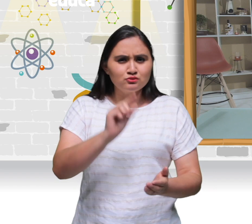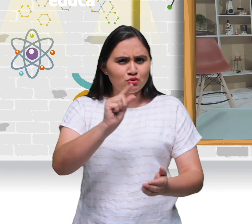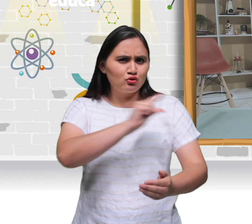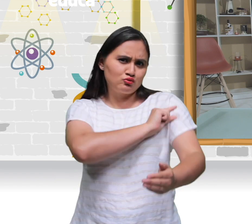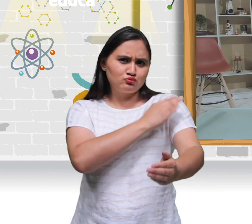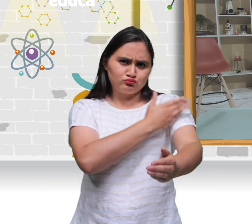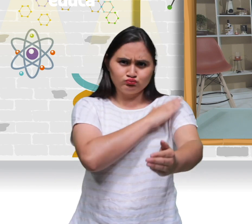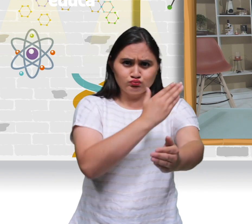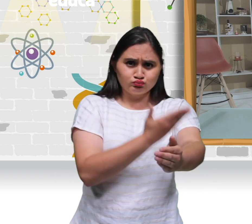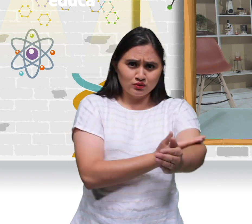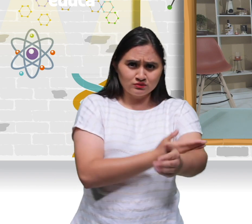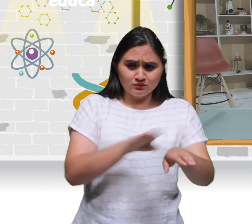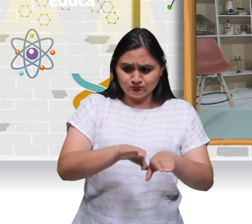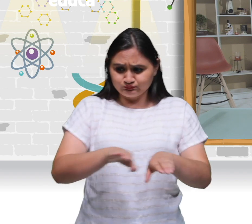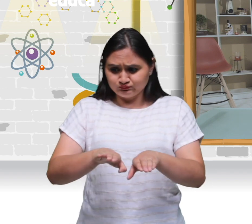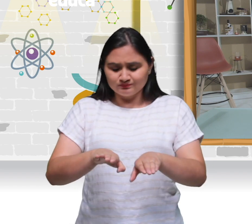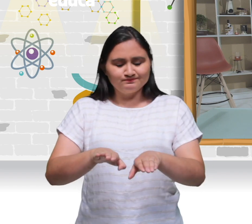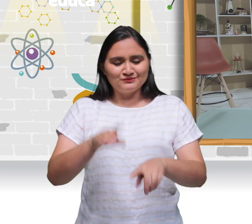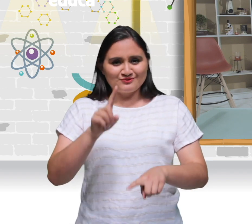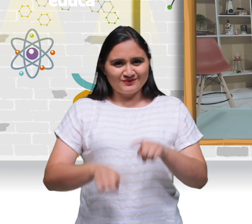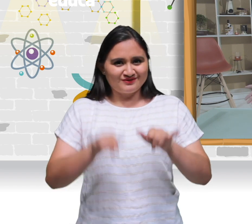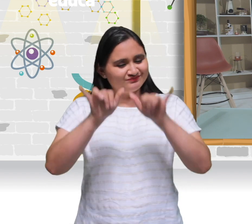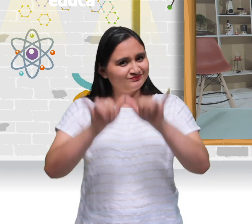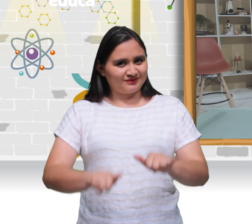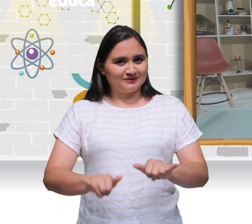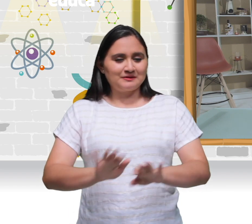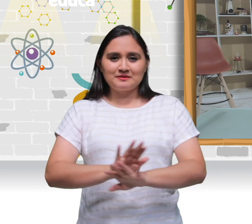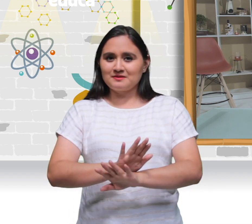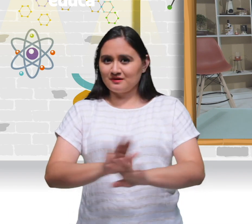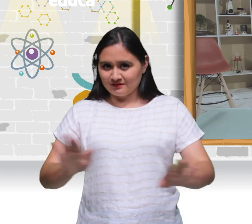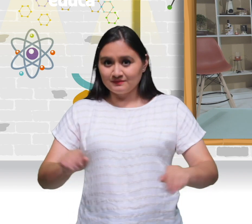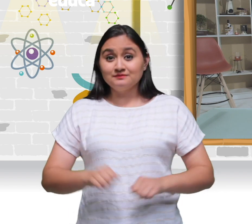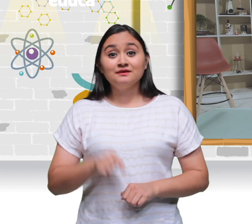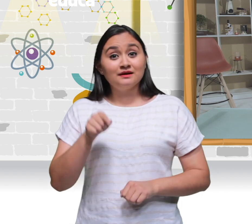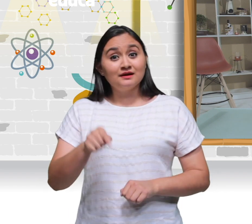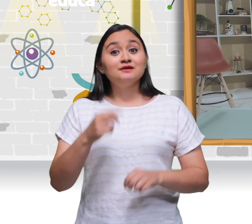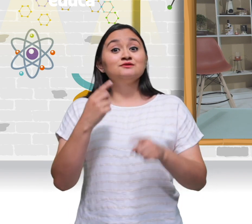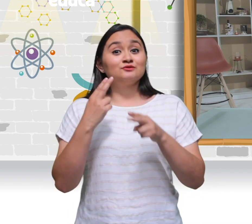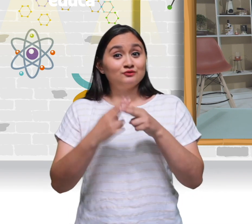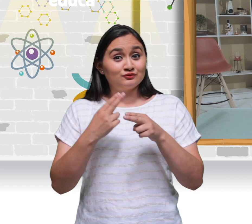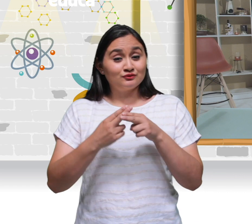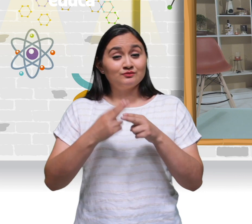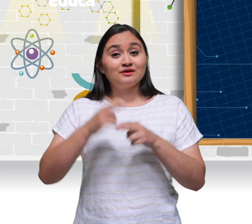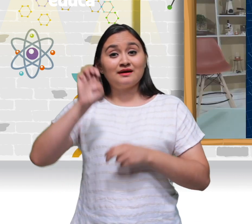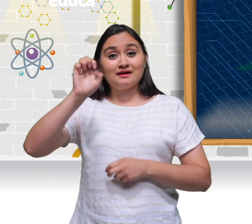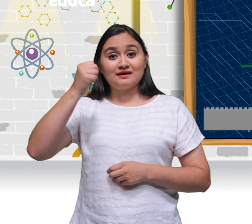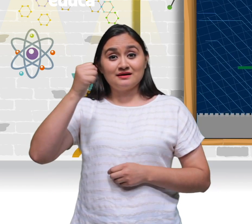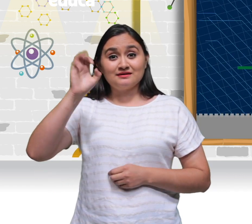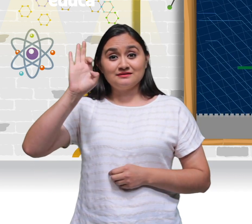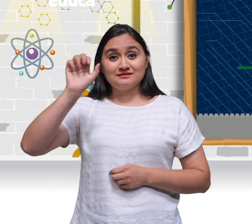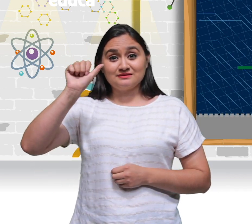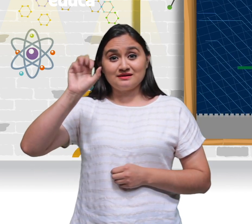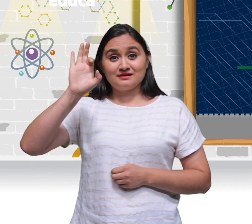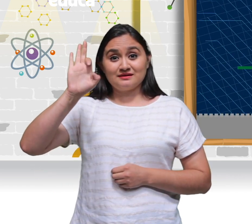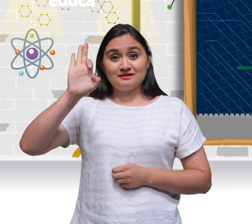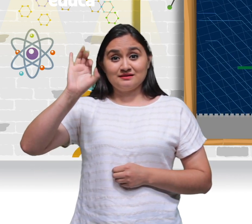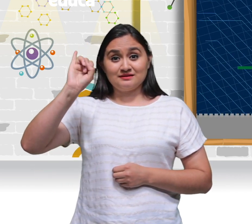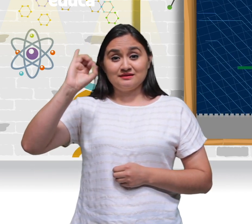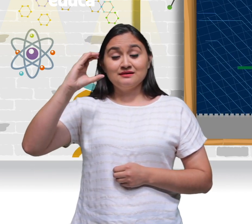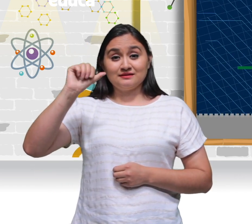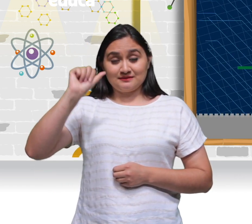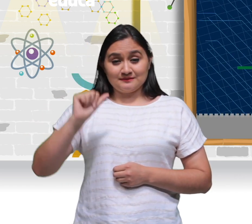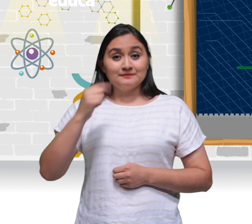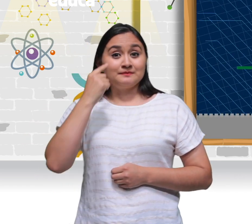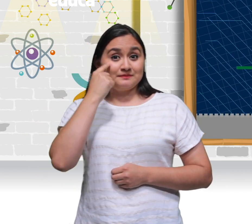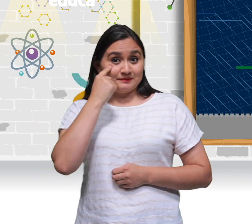fuerza, este objeto no se va a mover. Esta fricción que impide que se mueva es conocida como fricción estática. Del mismo modo,